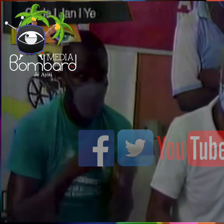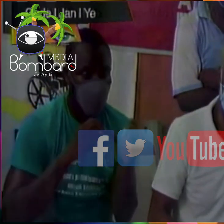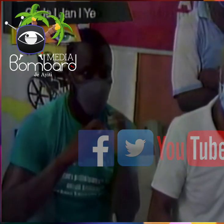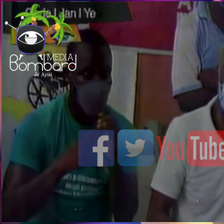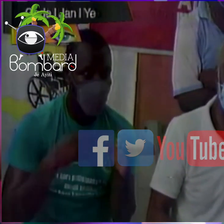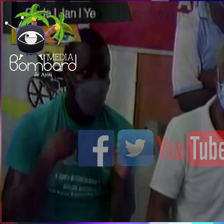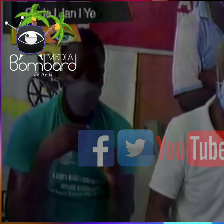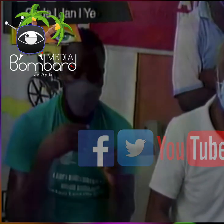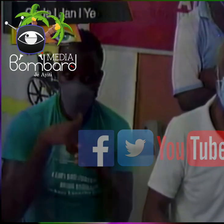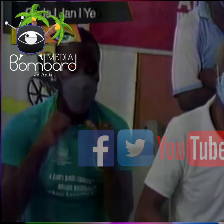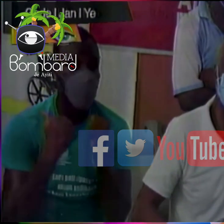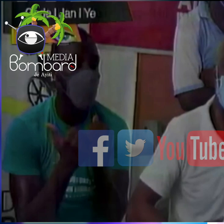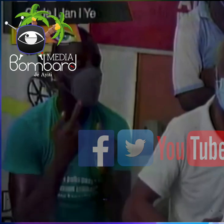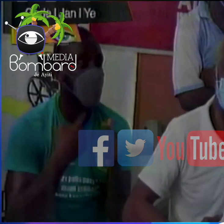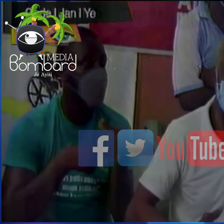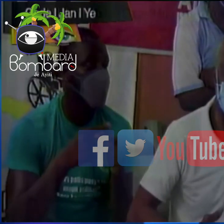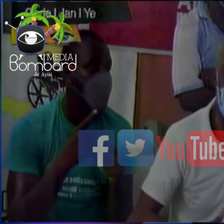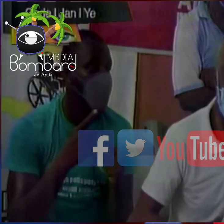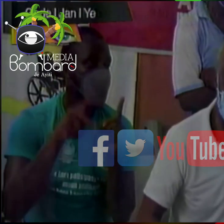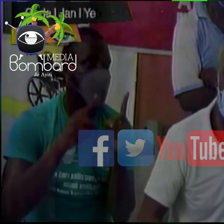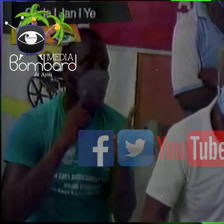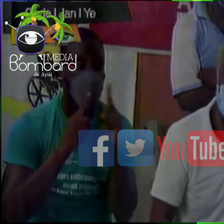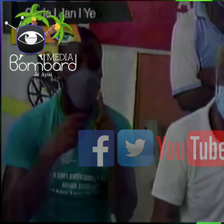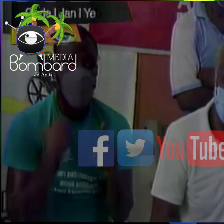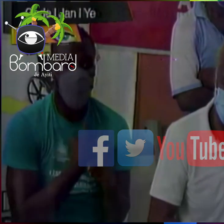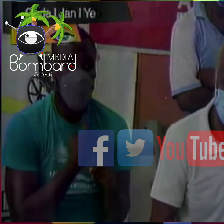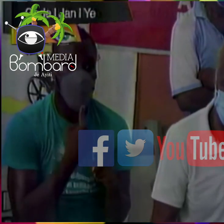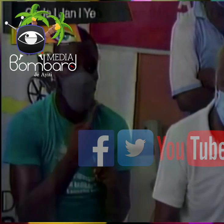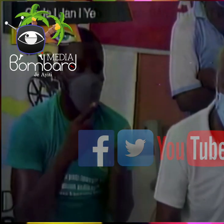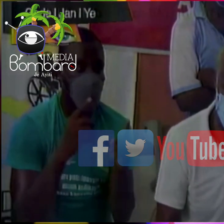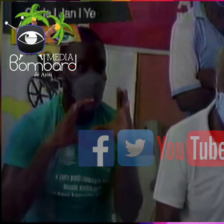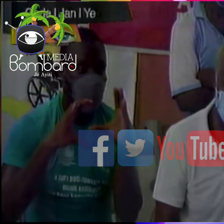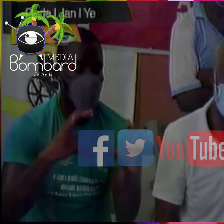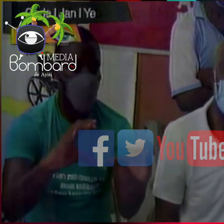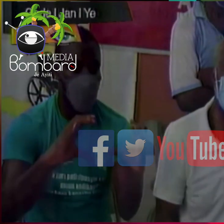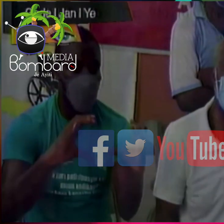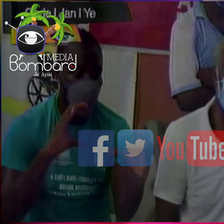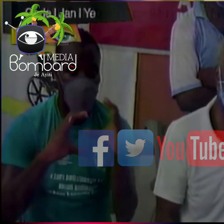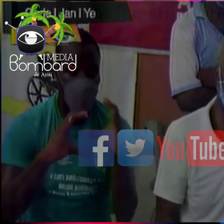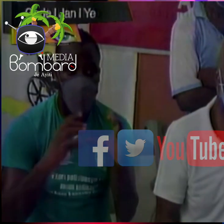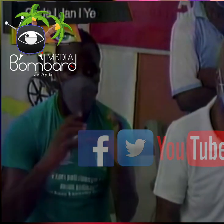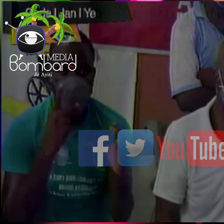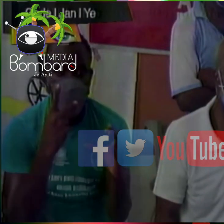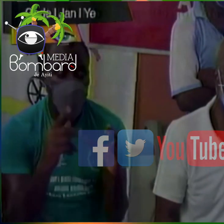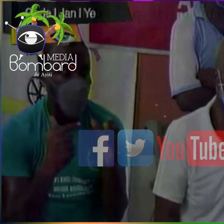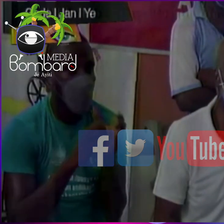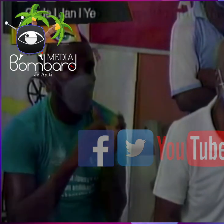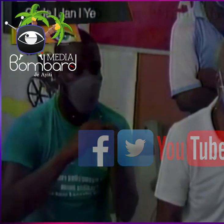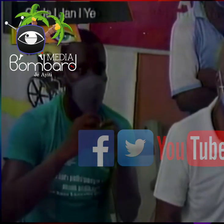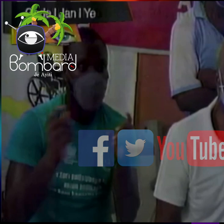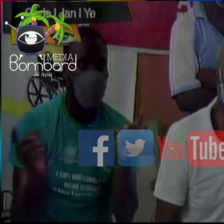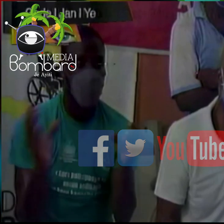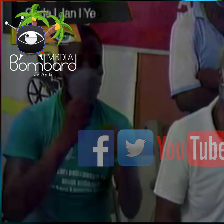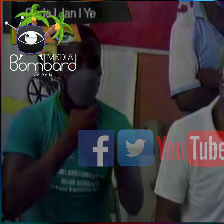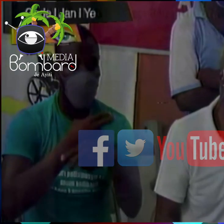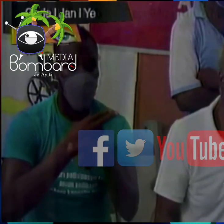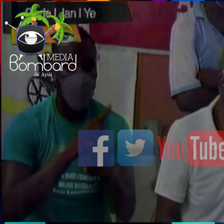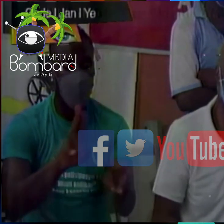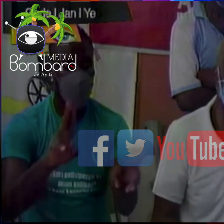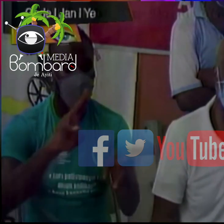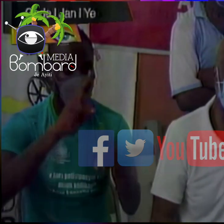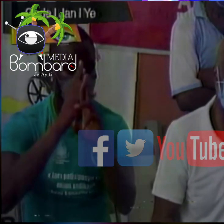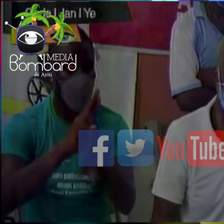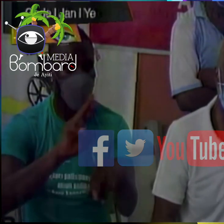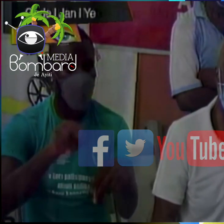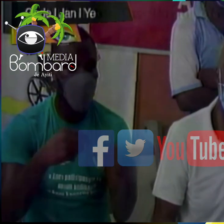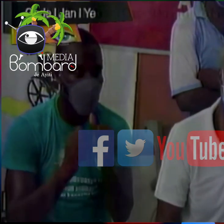pour que vous-même vous êtes capable de vaquer à tout ça, besoin de base. Malheureusement, là nous gardons nous par eux, nous pas